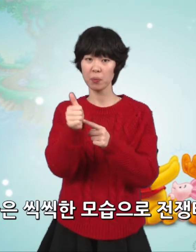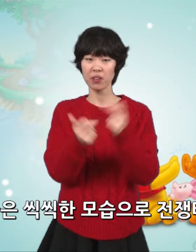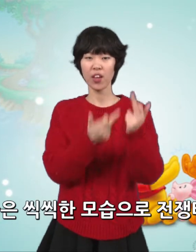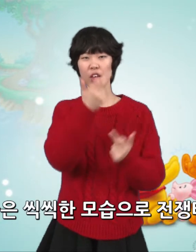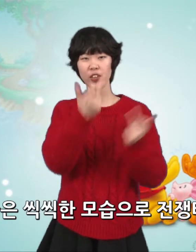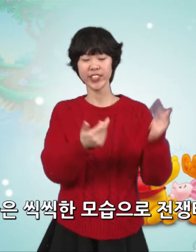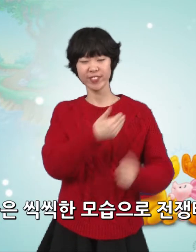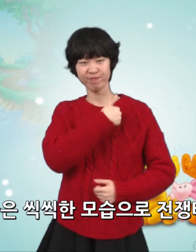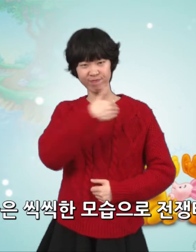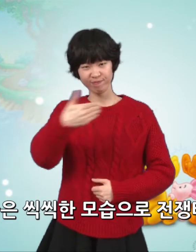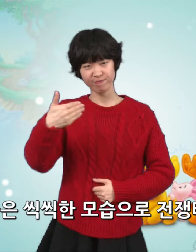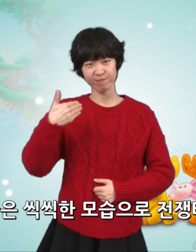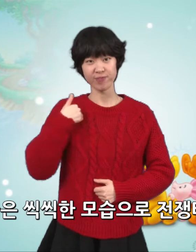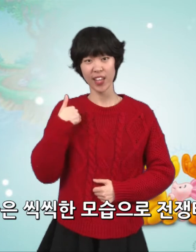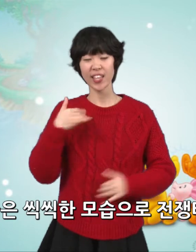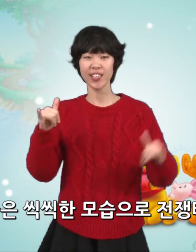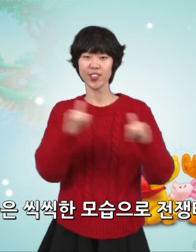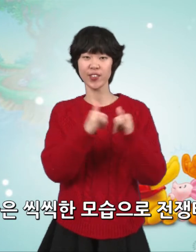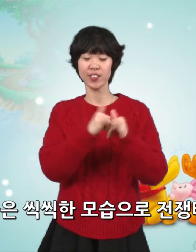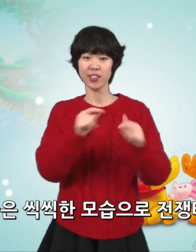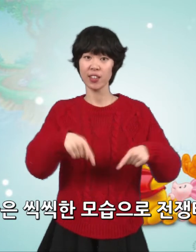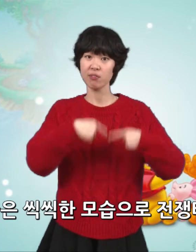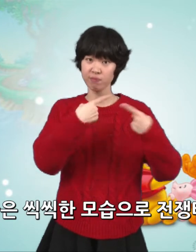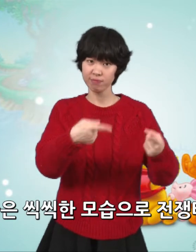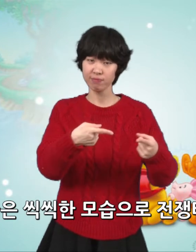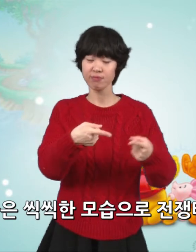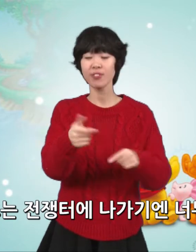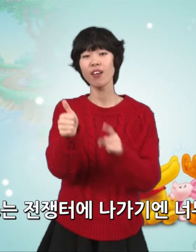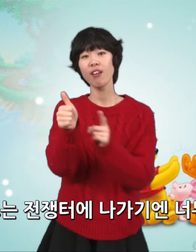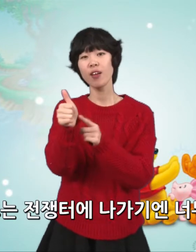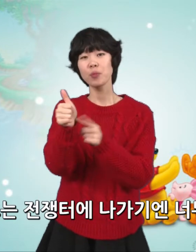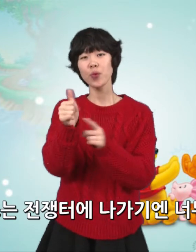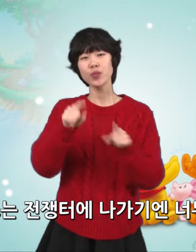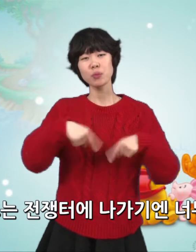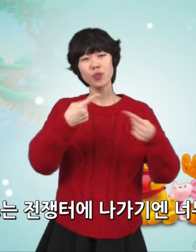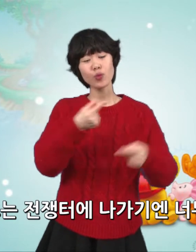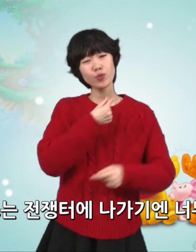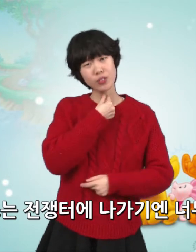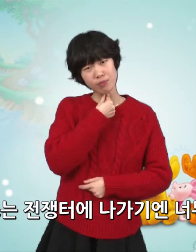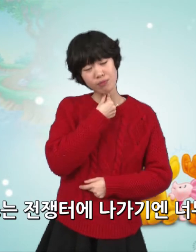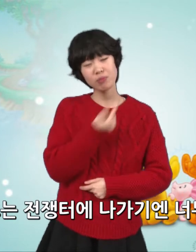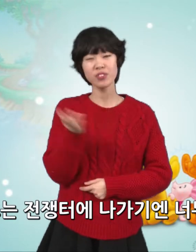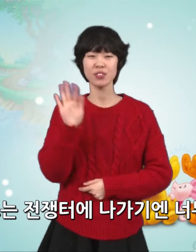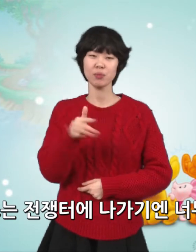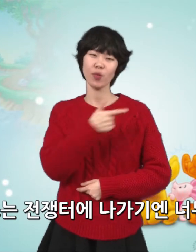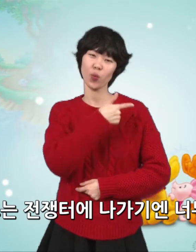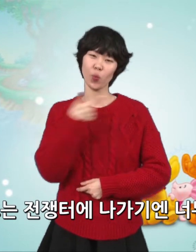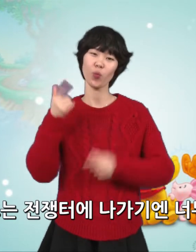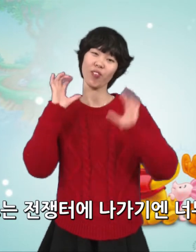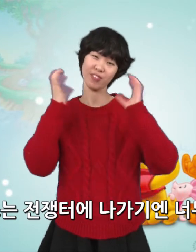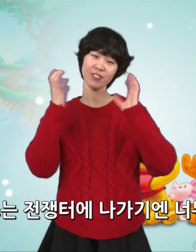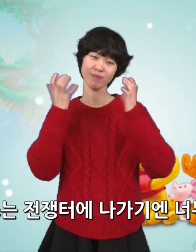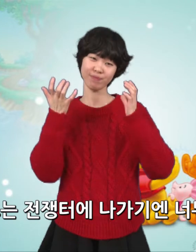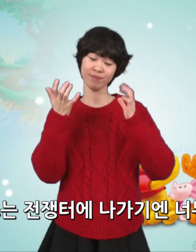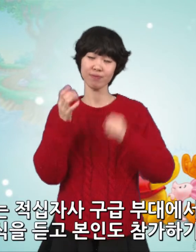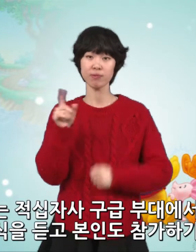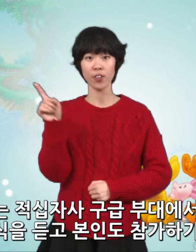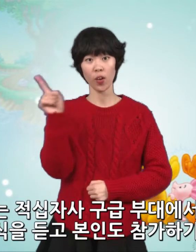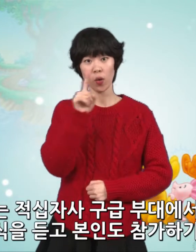월트의 형들은 씩씩한 모습으로 전쟁터에 나갔어요. 하지만 월트는 전쟁터에 나가기에 너무